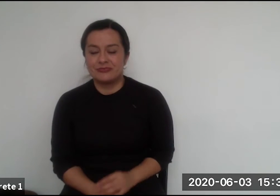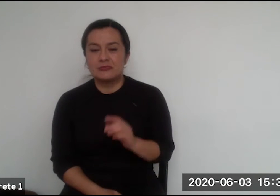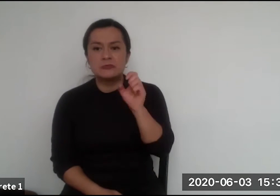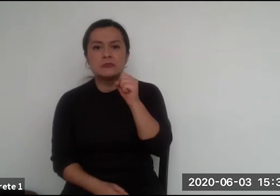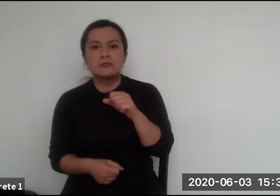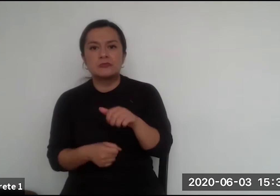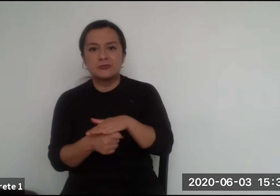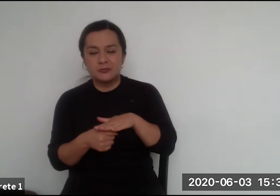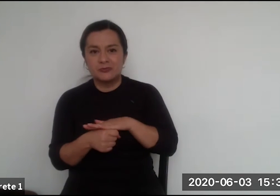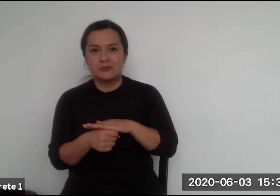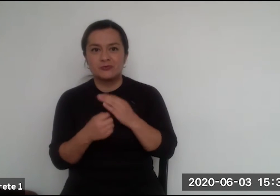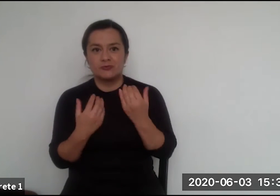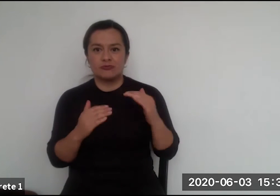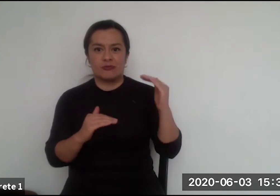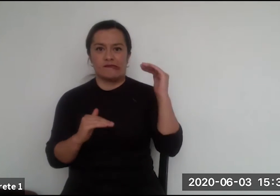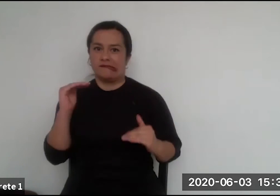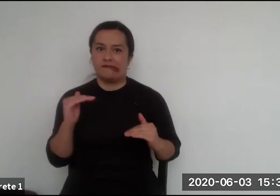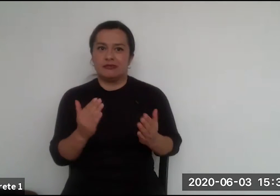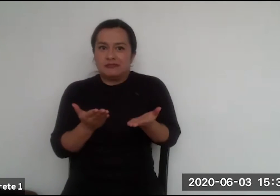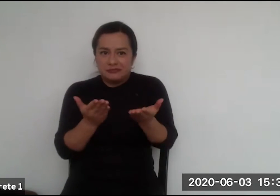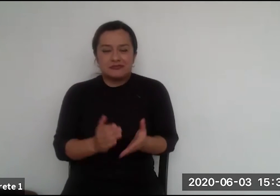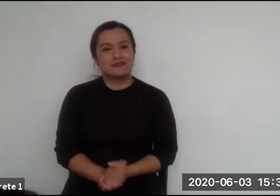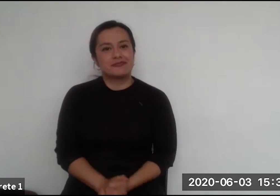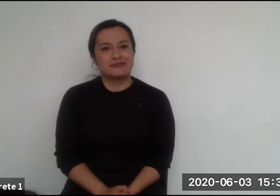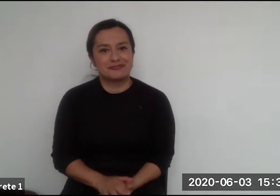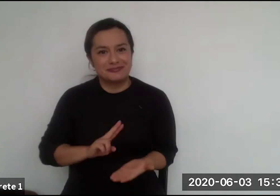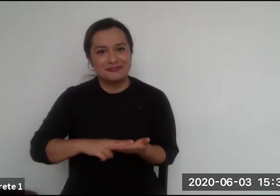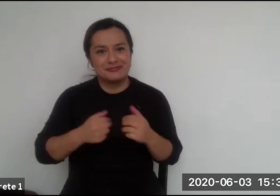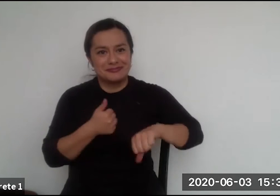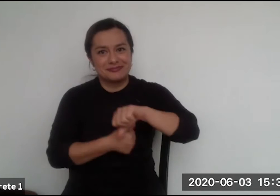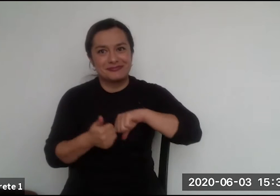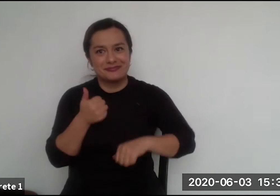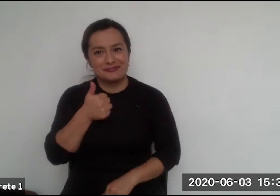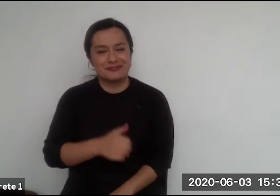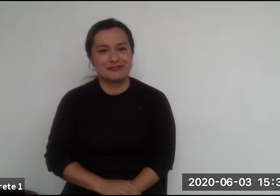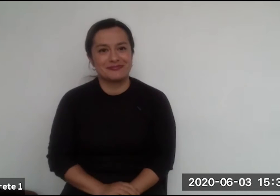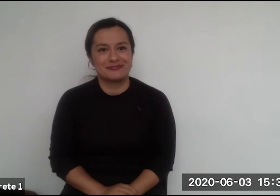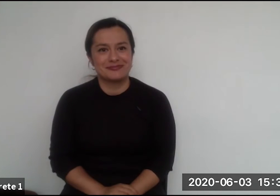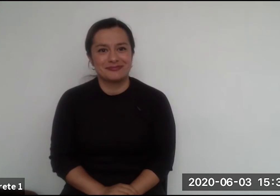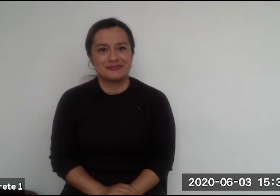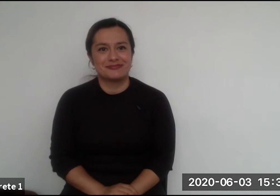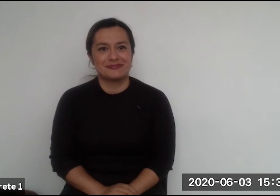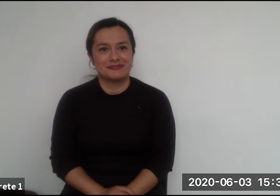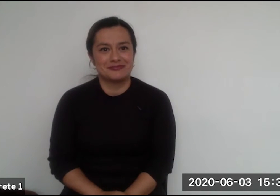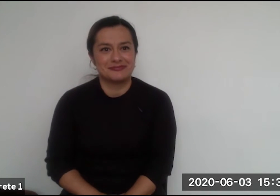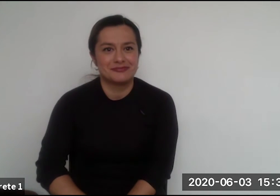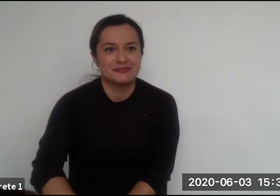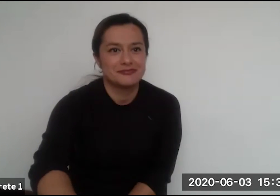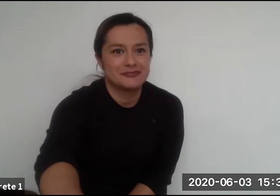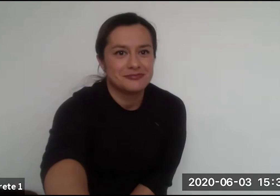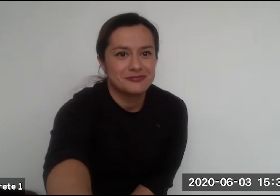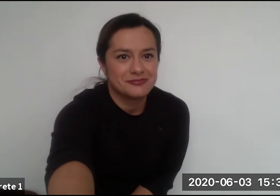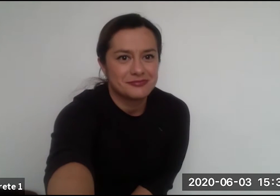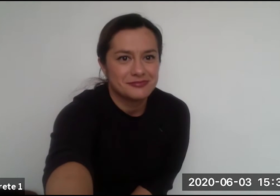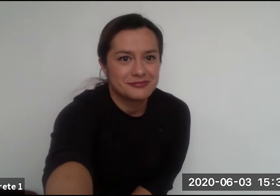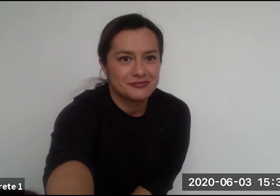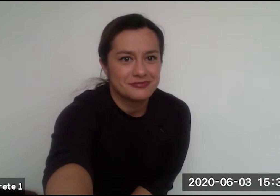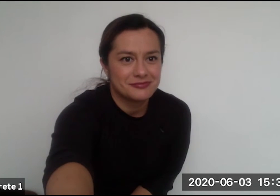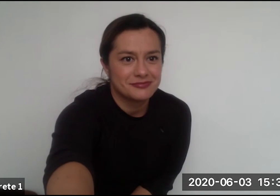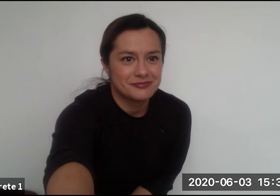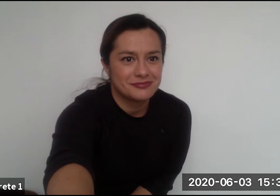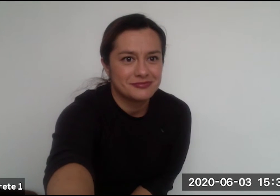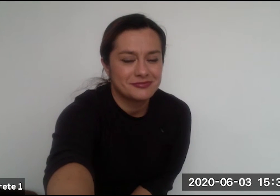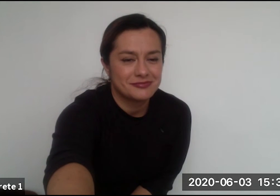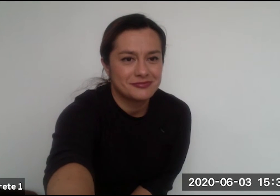Fizemos várias reformas a partir do governo federal, reformas trabalhistas, reformas na